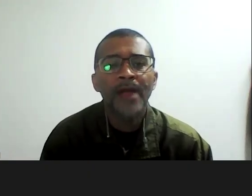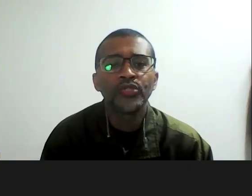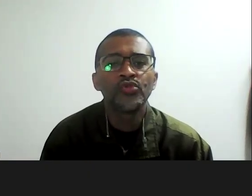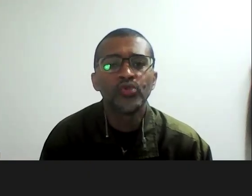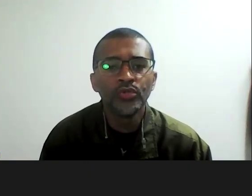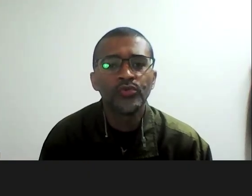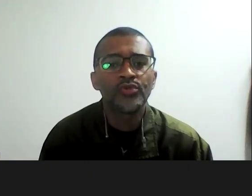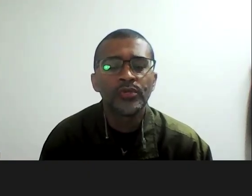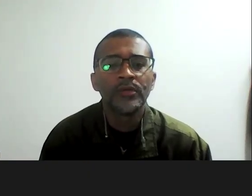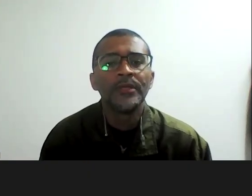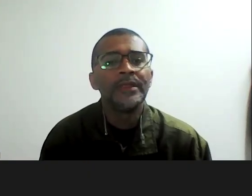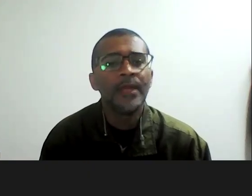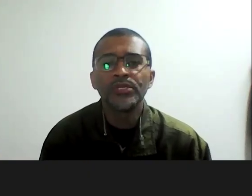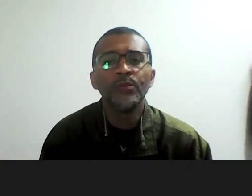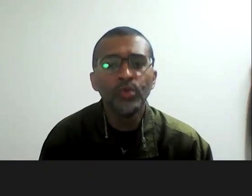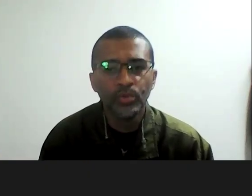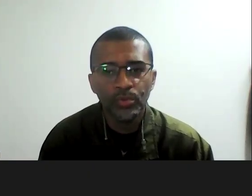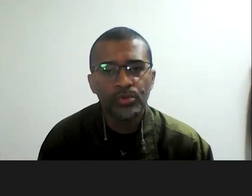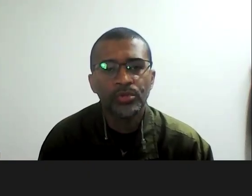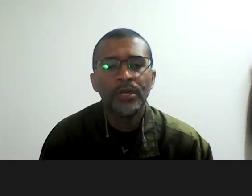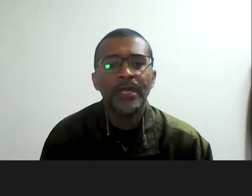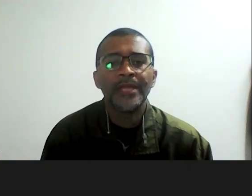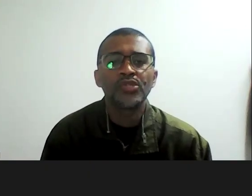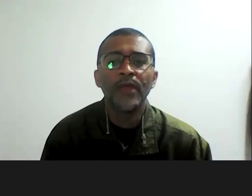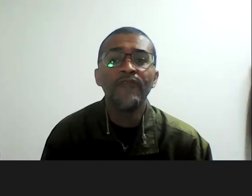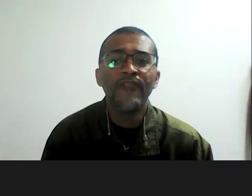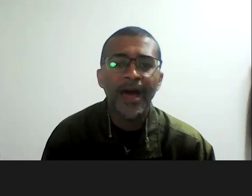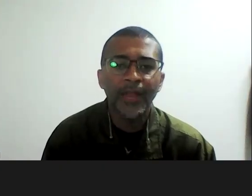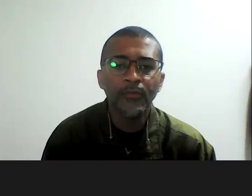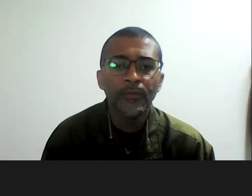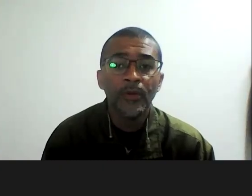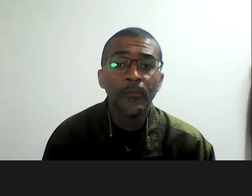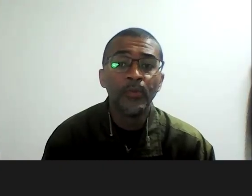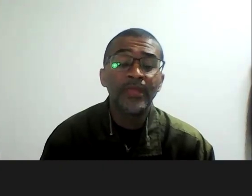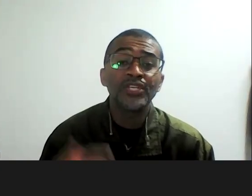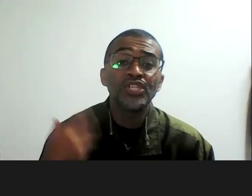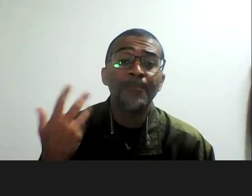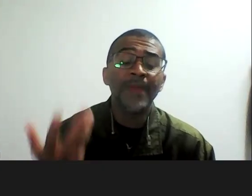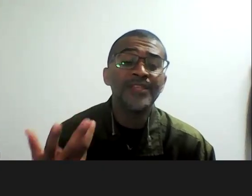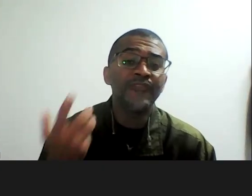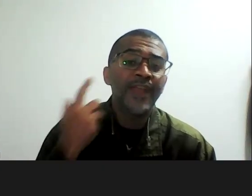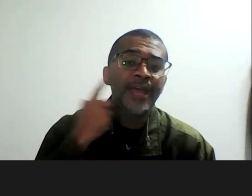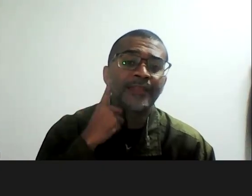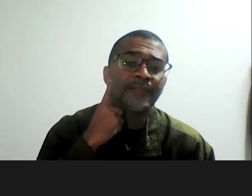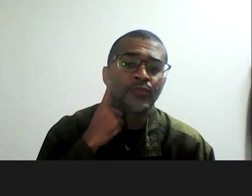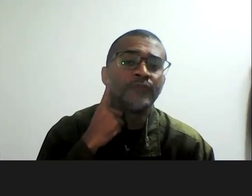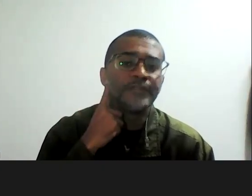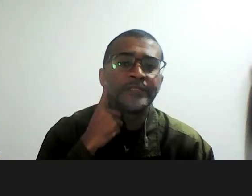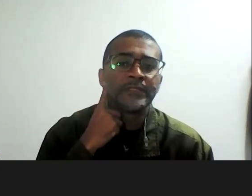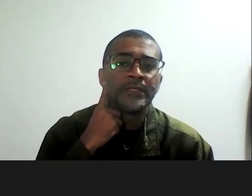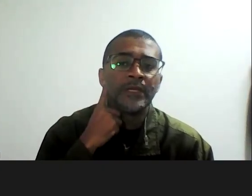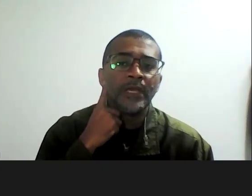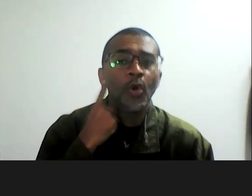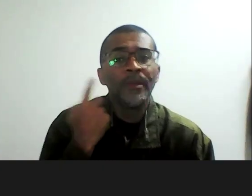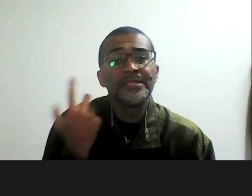maior parte dos surdos não são mudos. Eles só não falam porque a gente aprende a falar através do